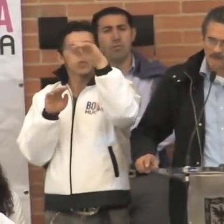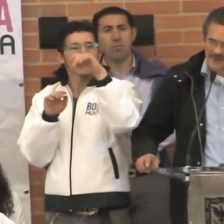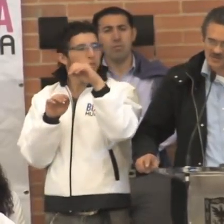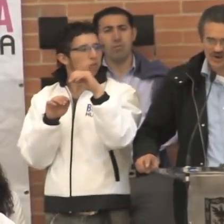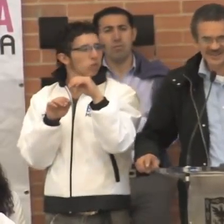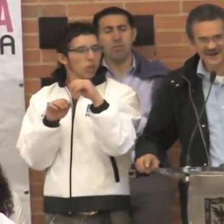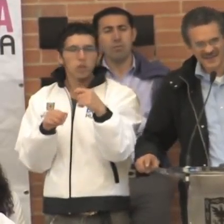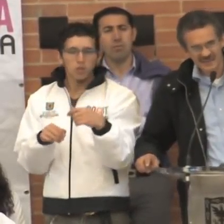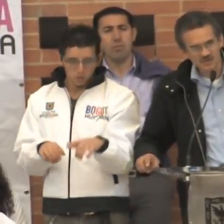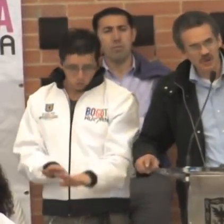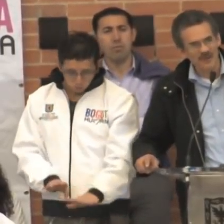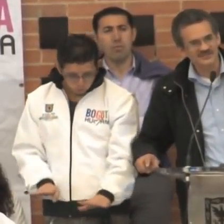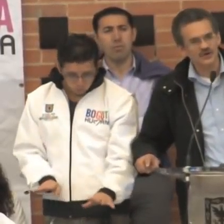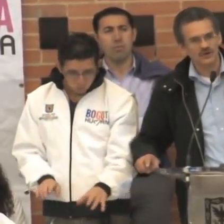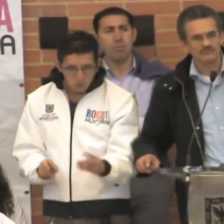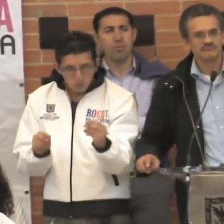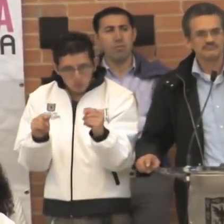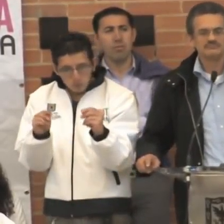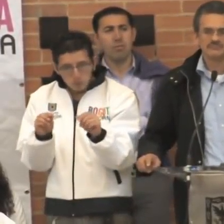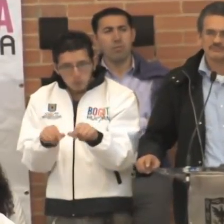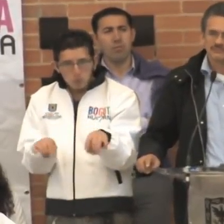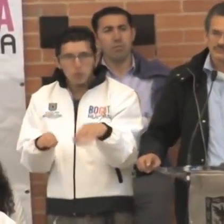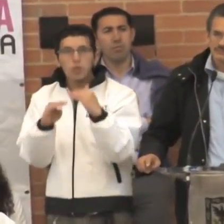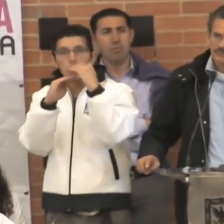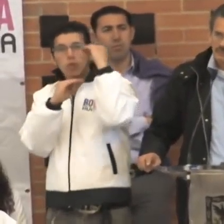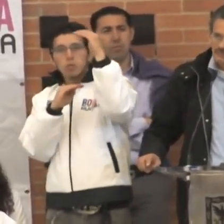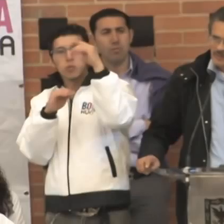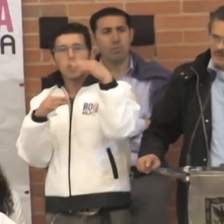perdón, con piso de tierra y techo de plástico.